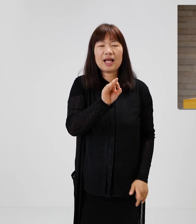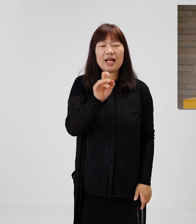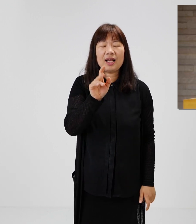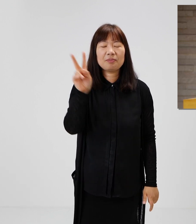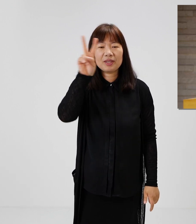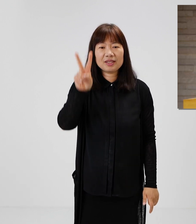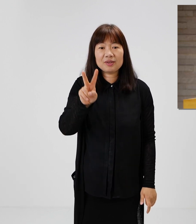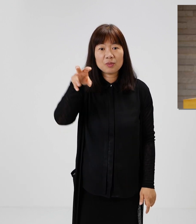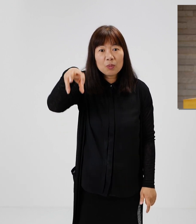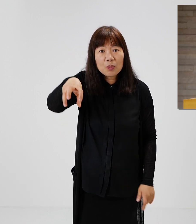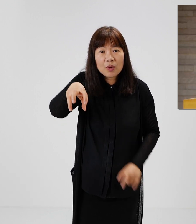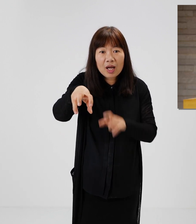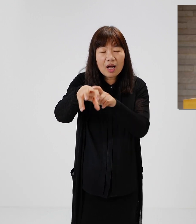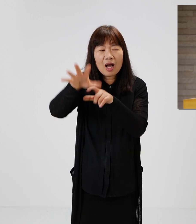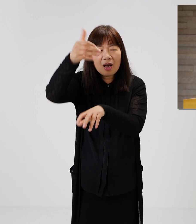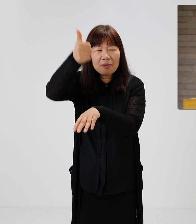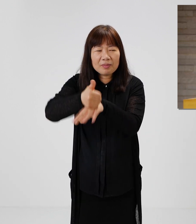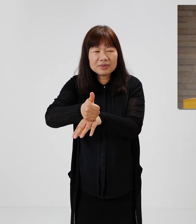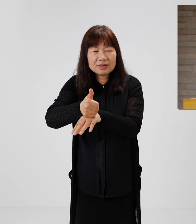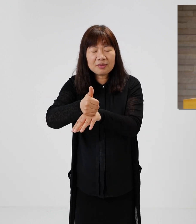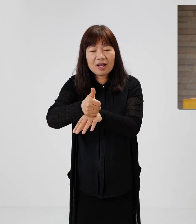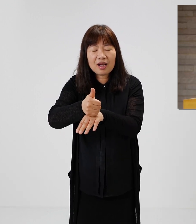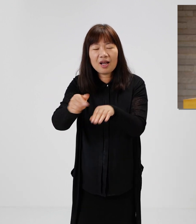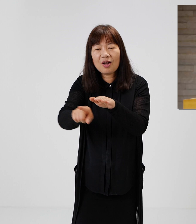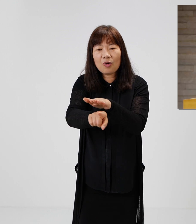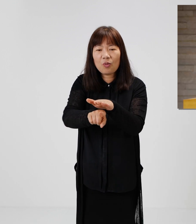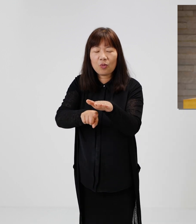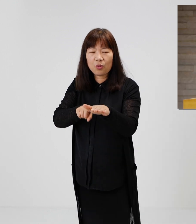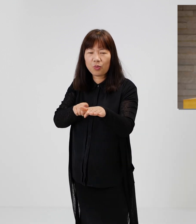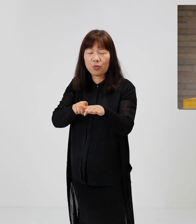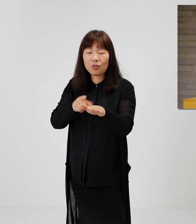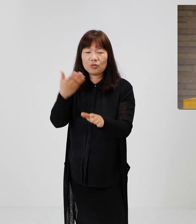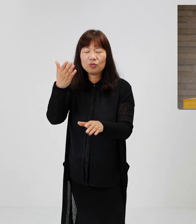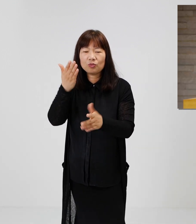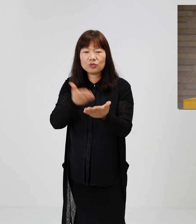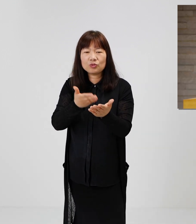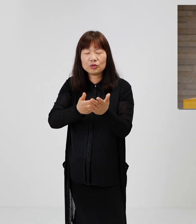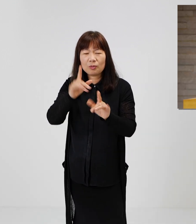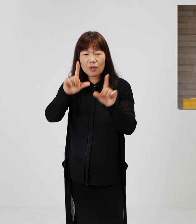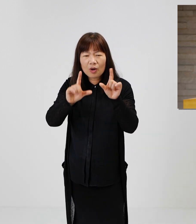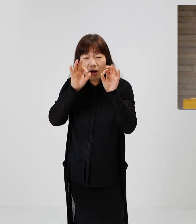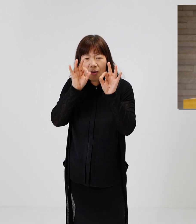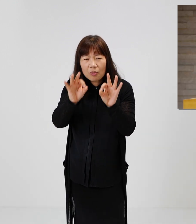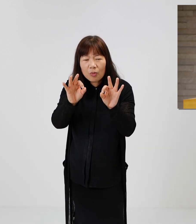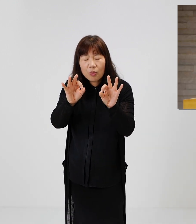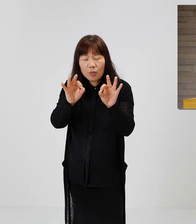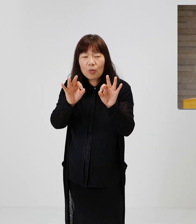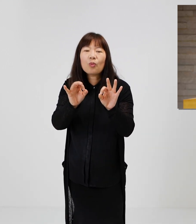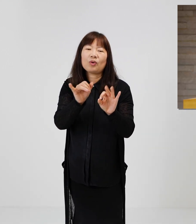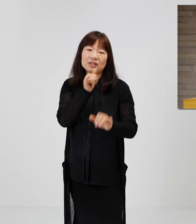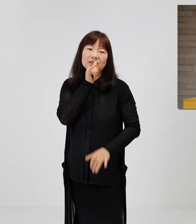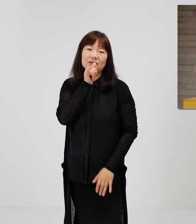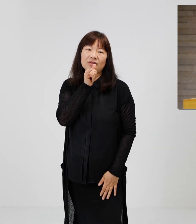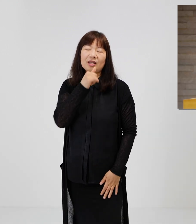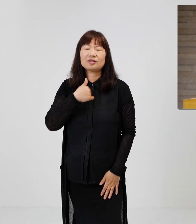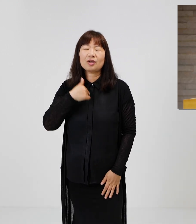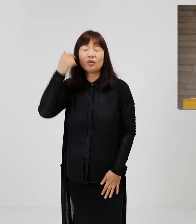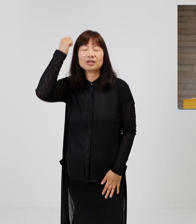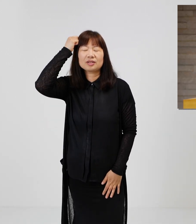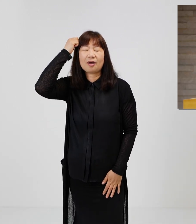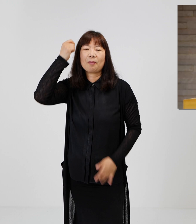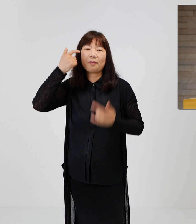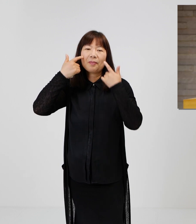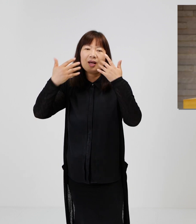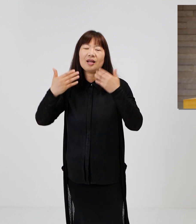그 마지막 퇴각하는 그 뉴스 보도의 장면을 선명하게 기억을 해요. 전선을